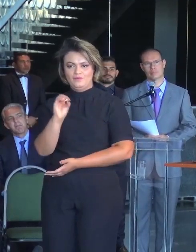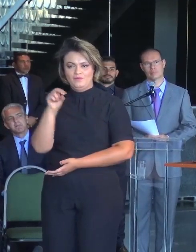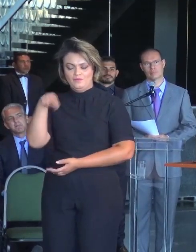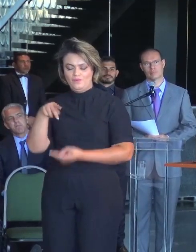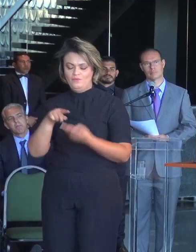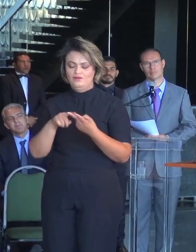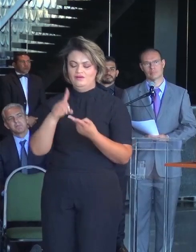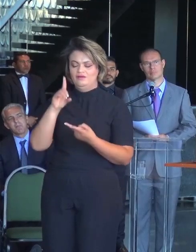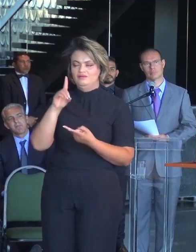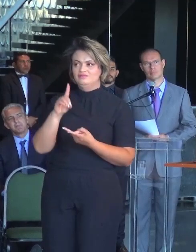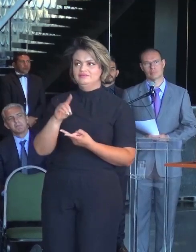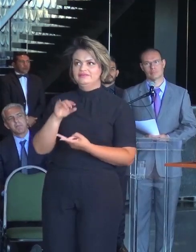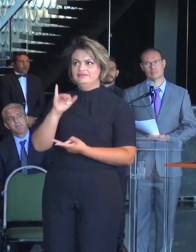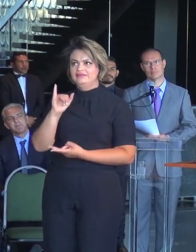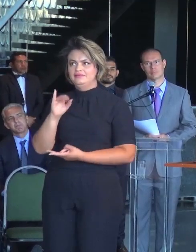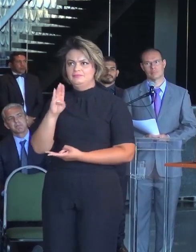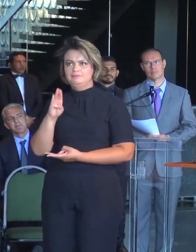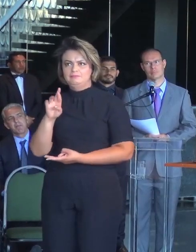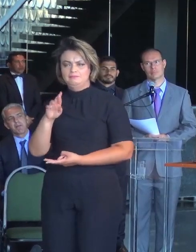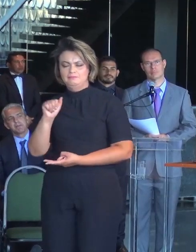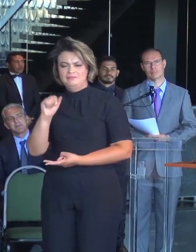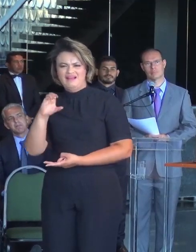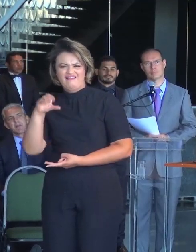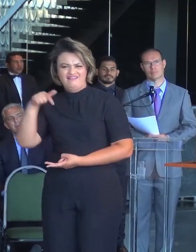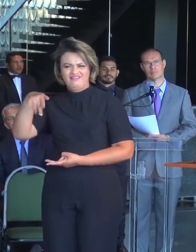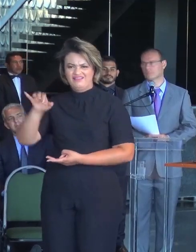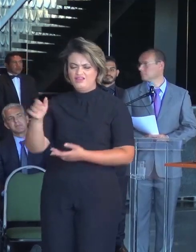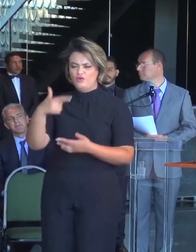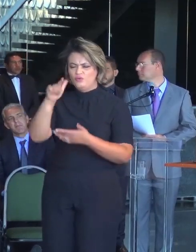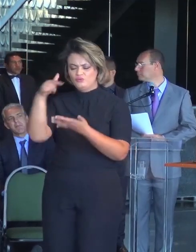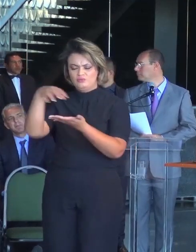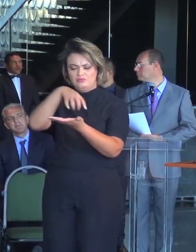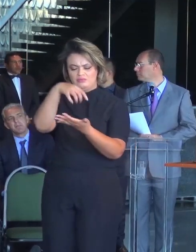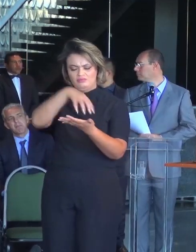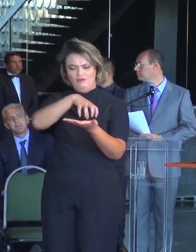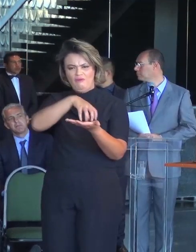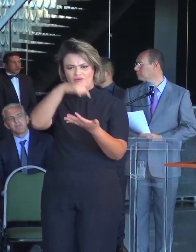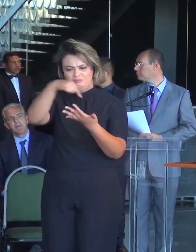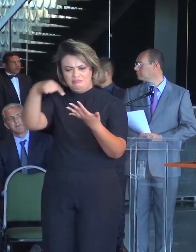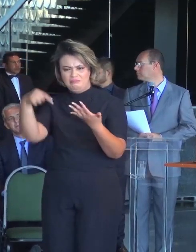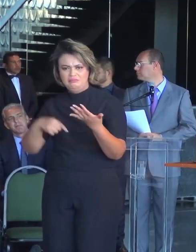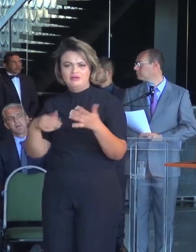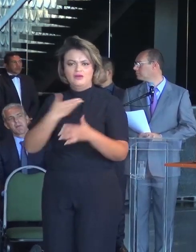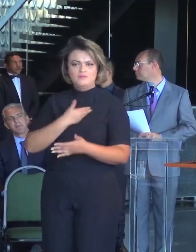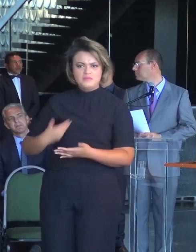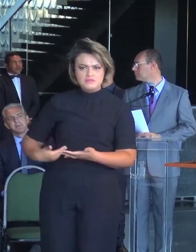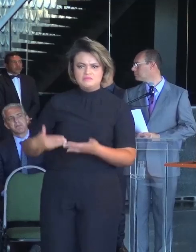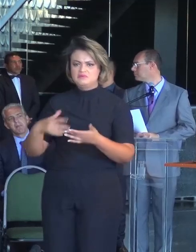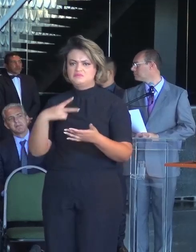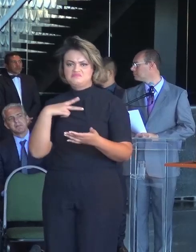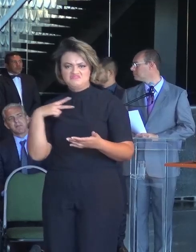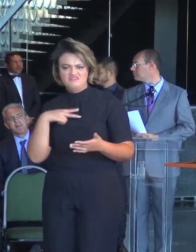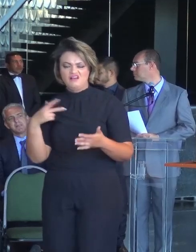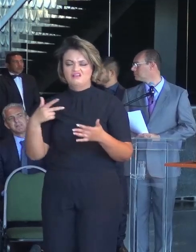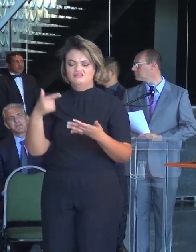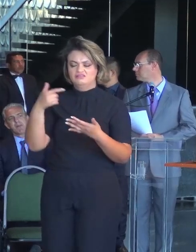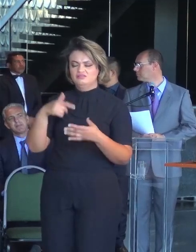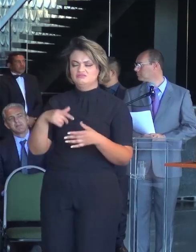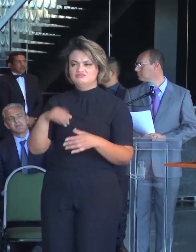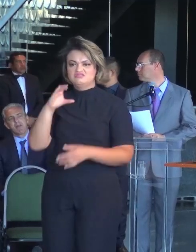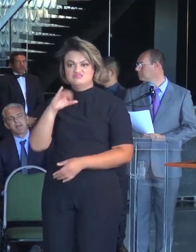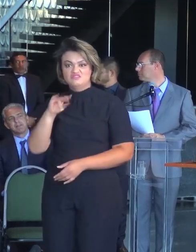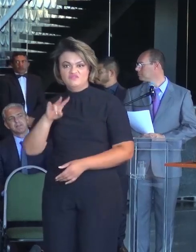IDEC, do IBRAC, de tantos órgãos públicos e entidades privadas e